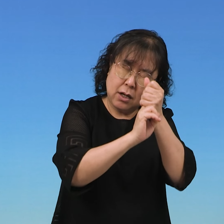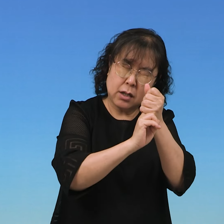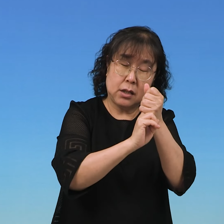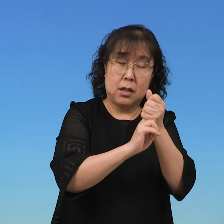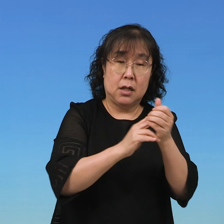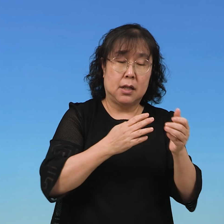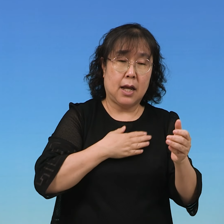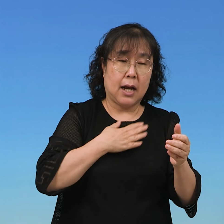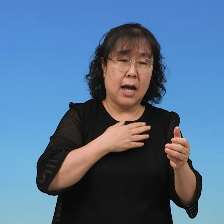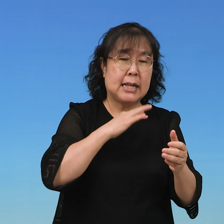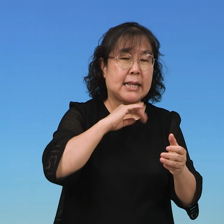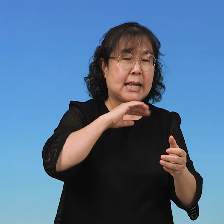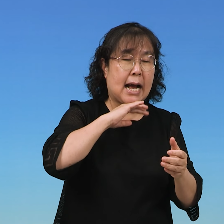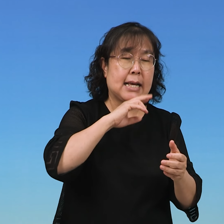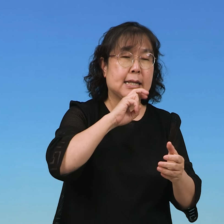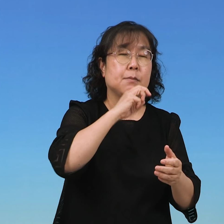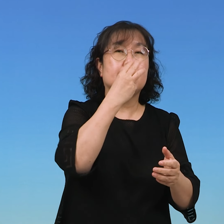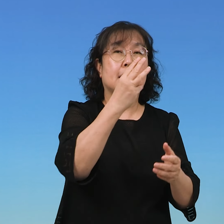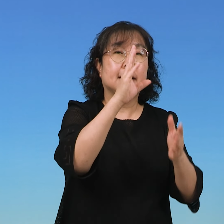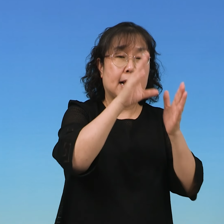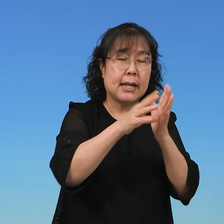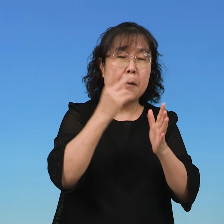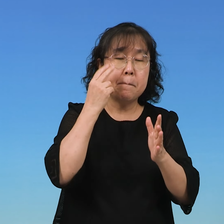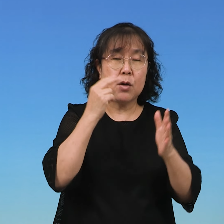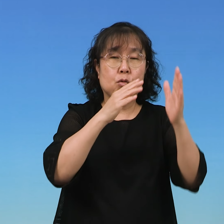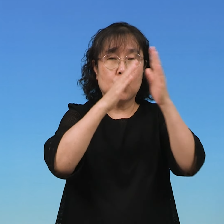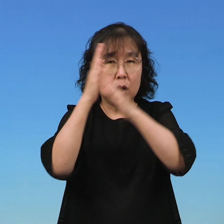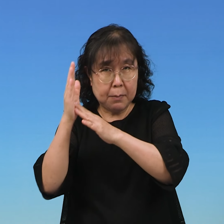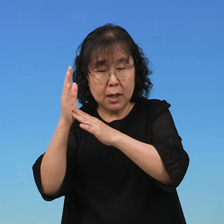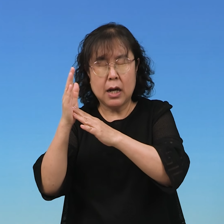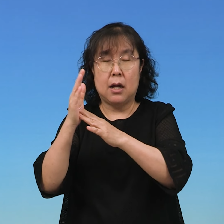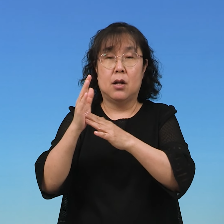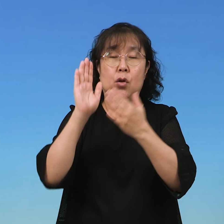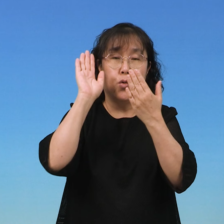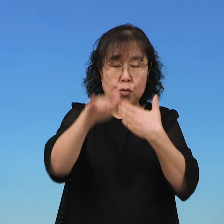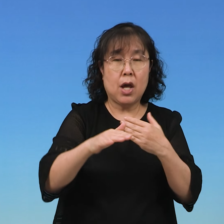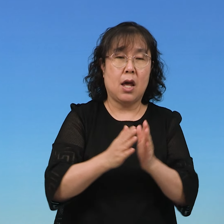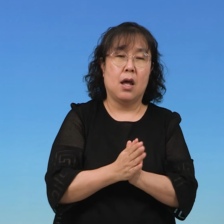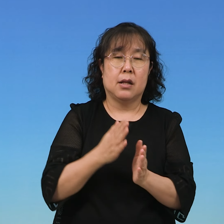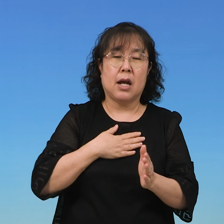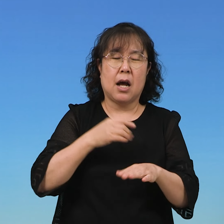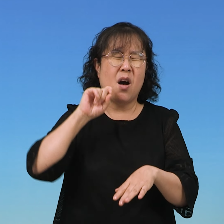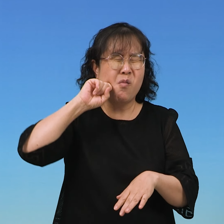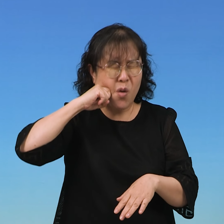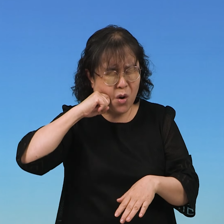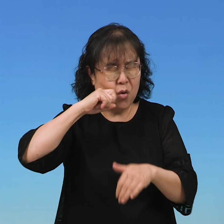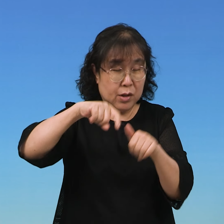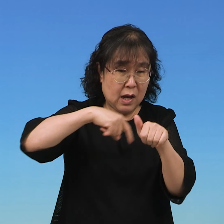싫던 그때 하나님의 만져주심으로 그때 역사는 그때 다 일어났거든요.